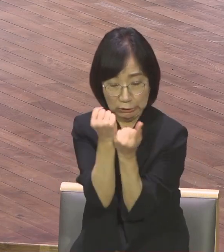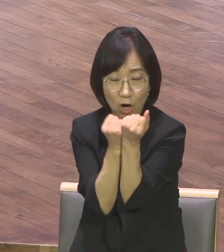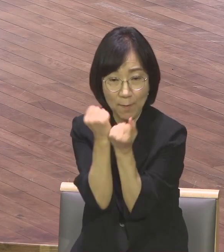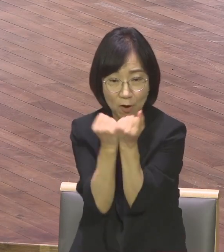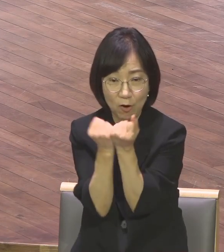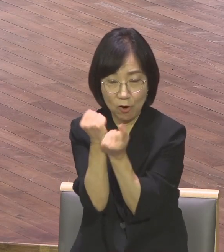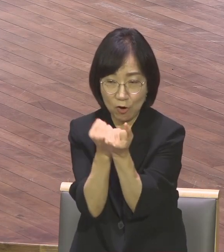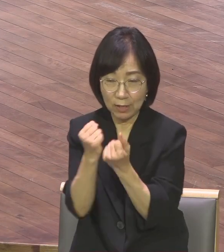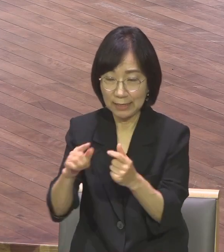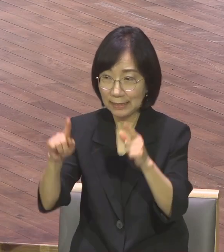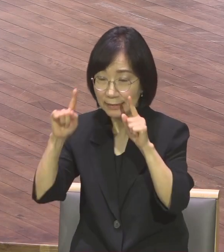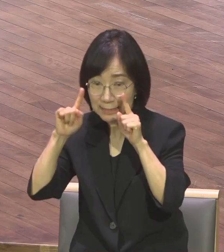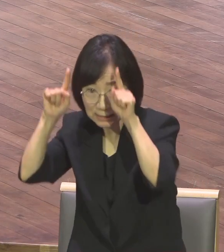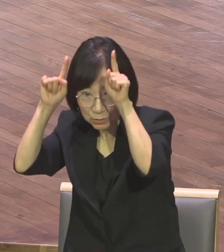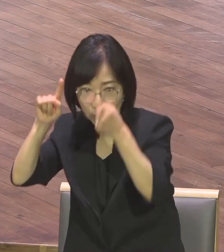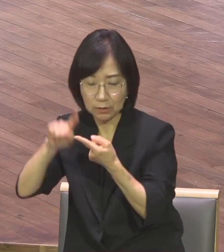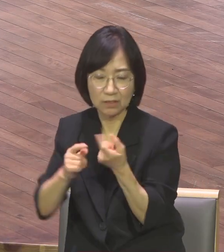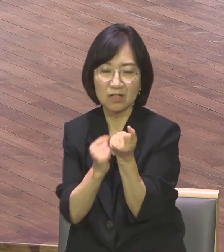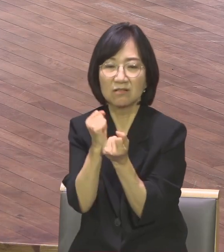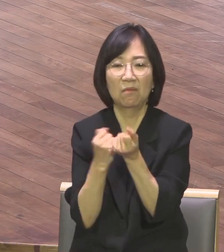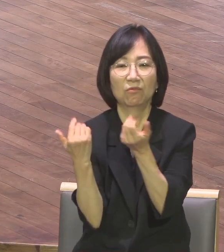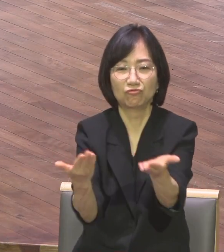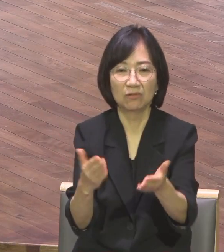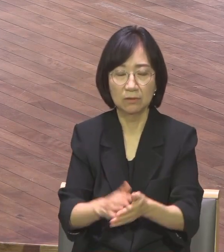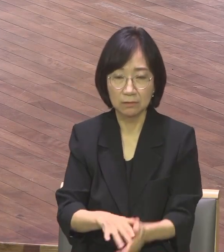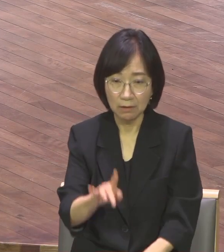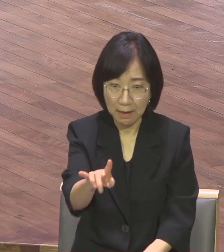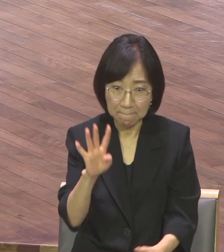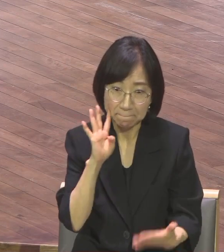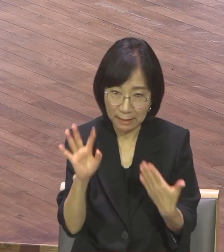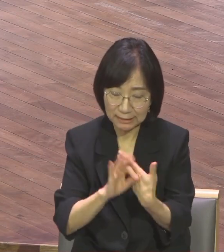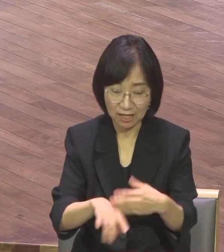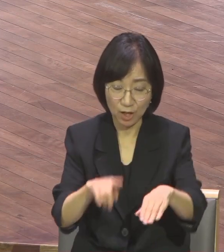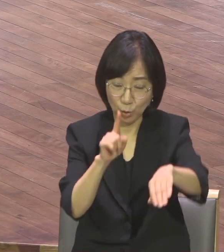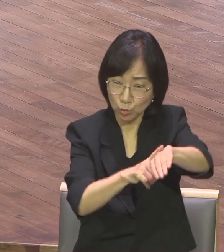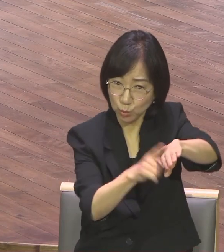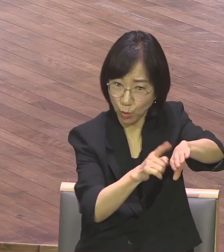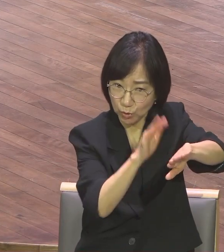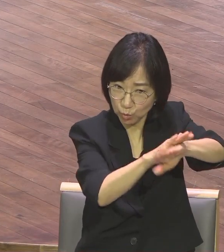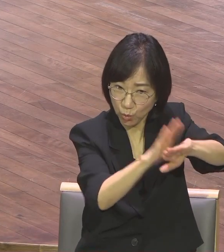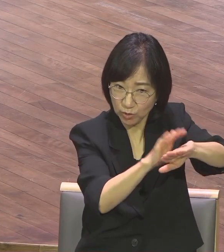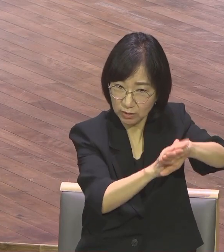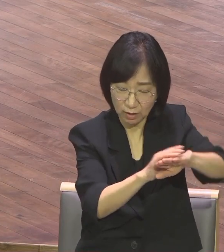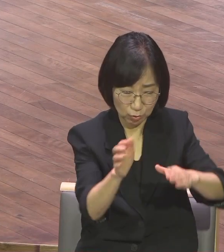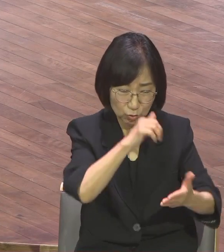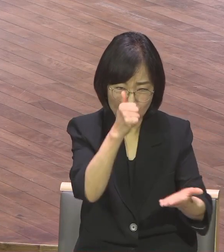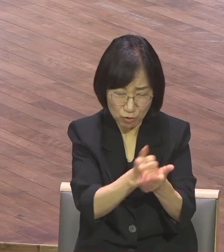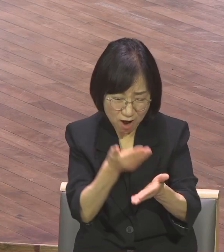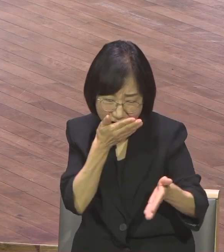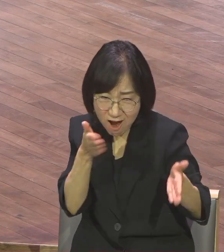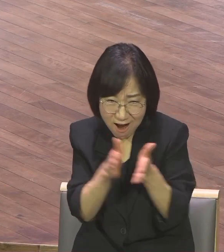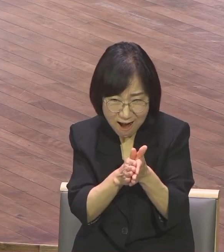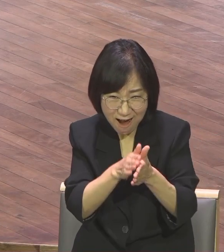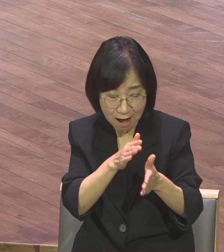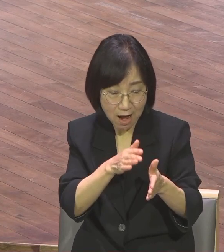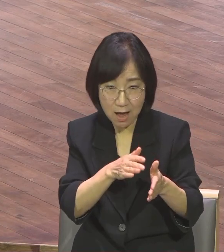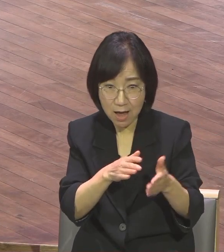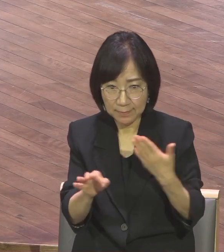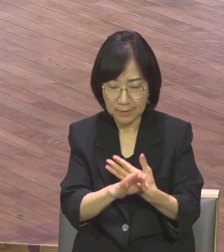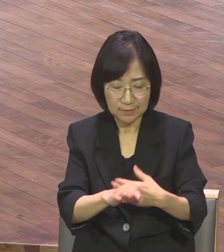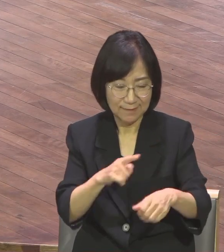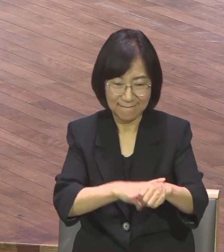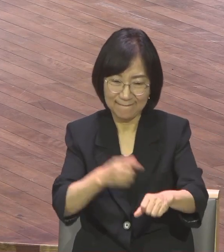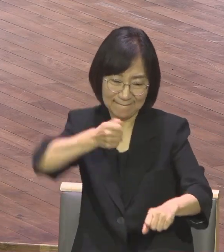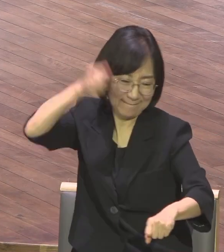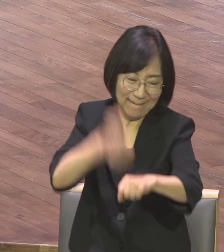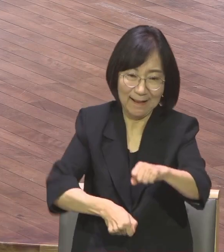관한 경고를 하고 있어요. 만일 내 손이 너를 범죄하게 하거든 찍어버려라. 장애인으로 영생에